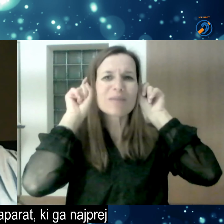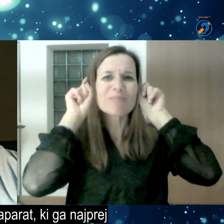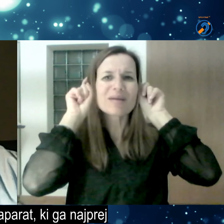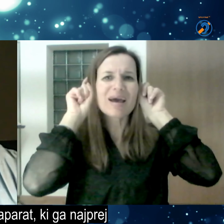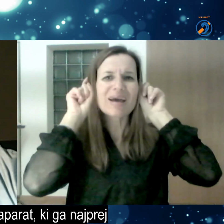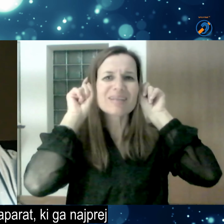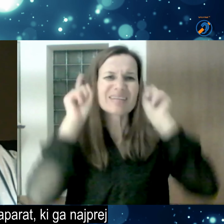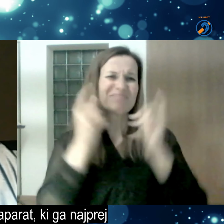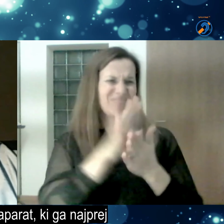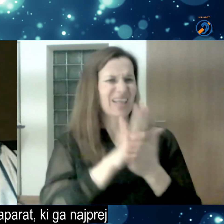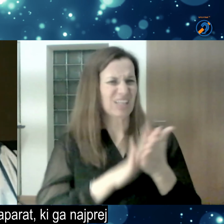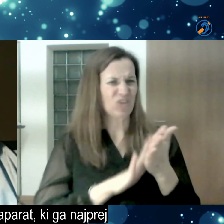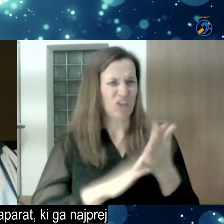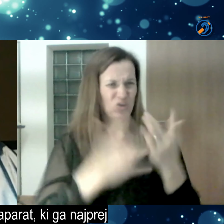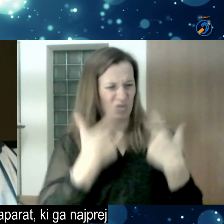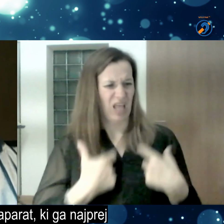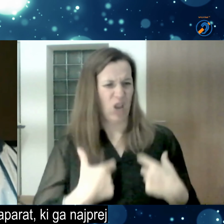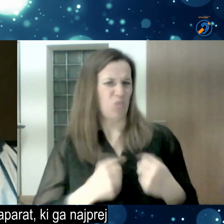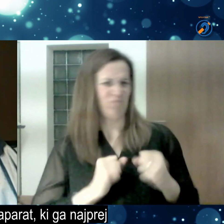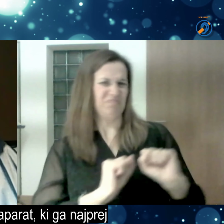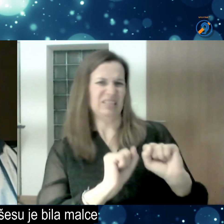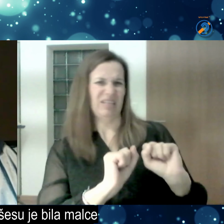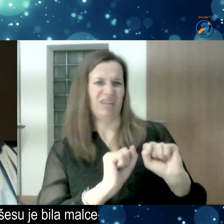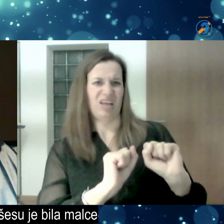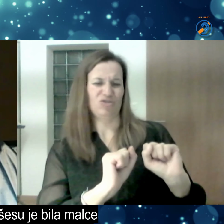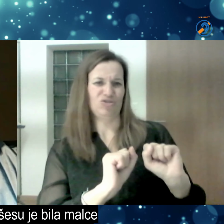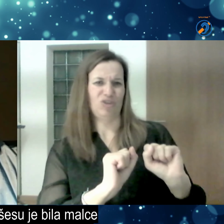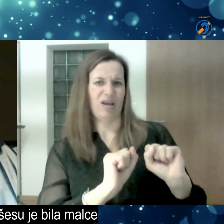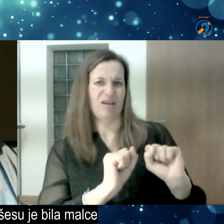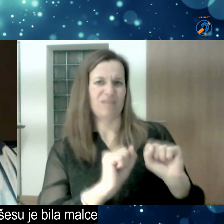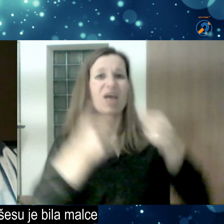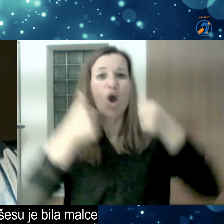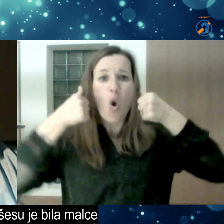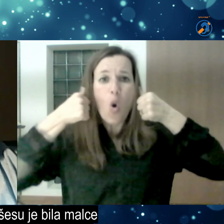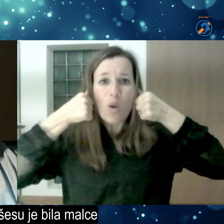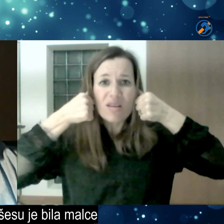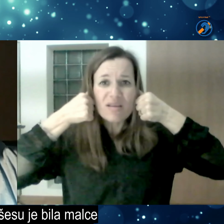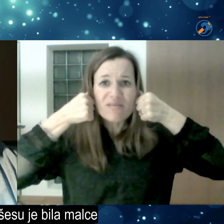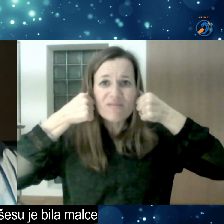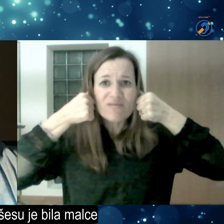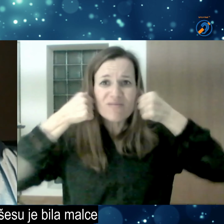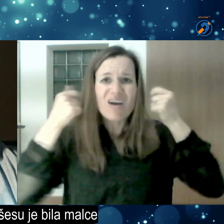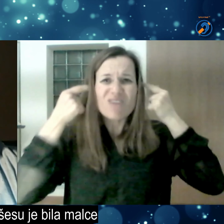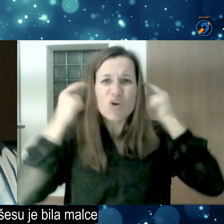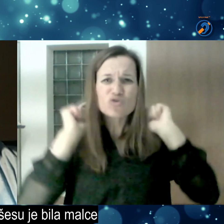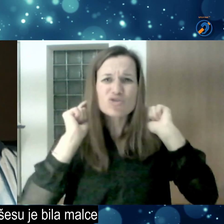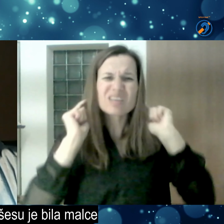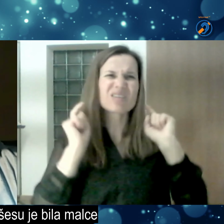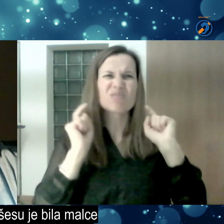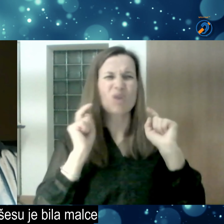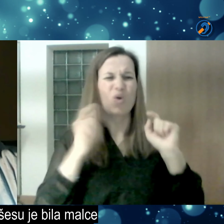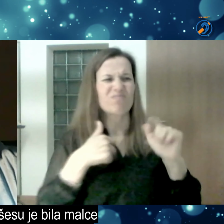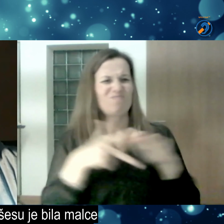ga najprej telo zavrača. Moram reči, da oliva v ušesu je bila malček